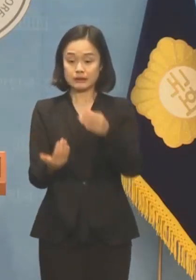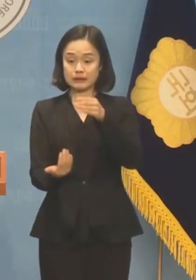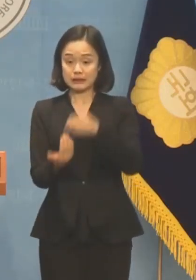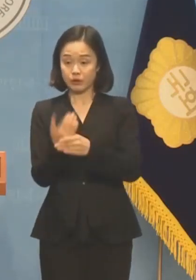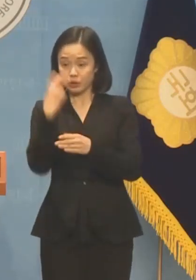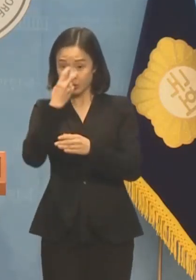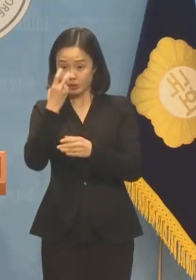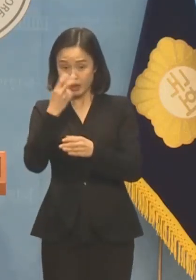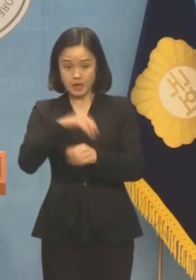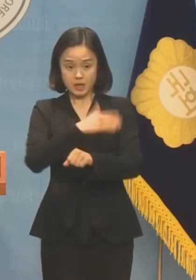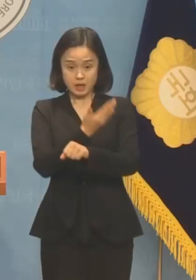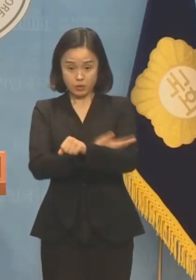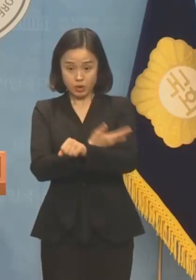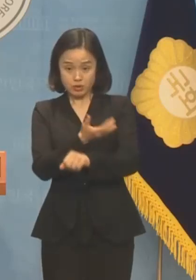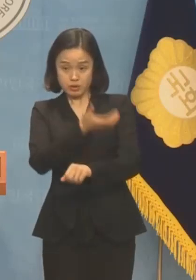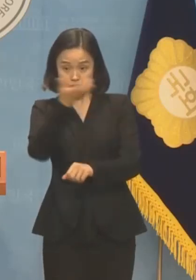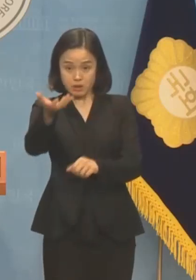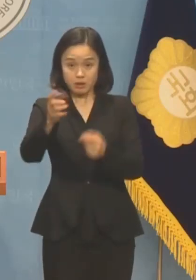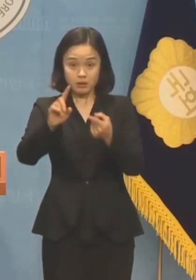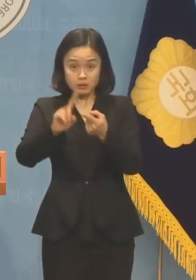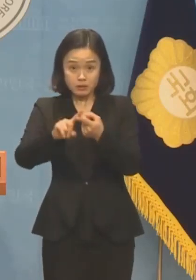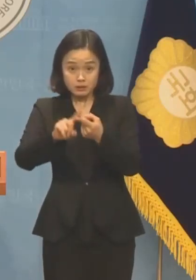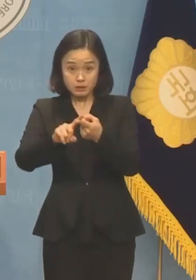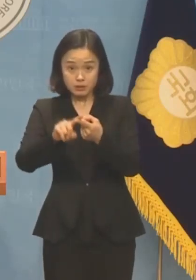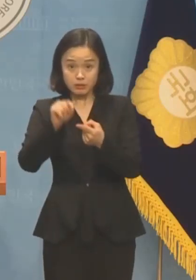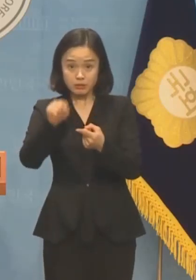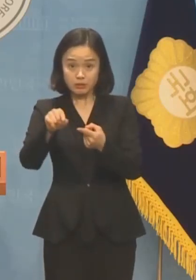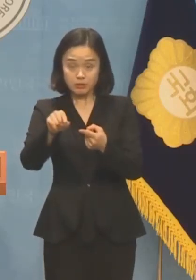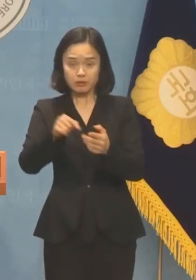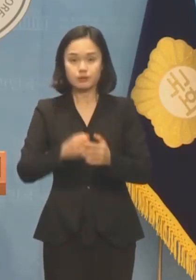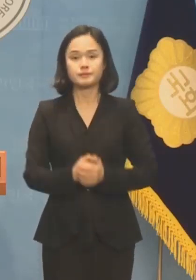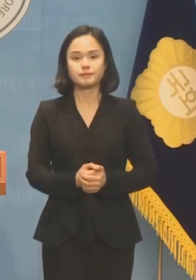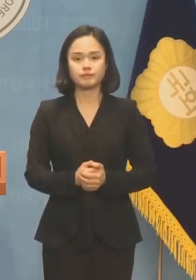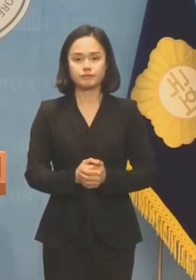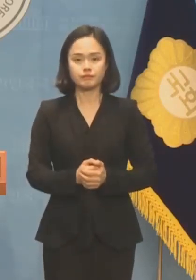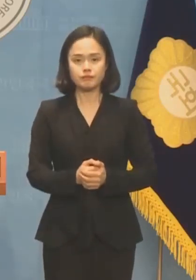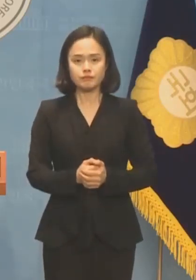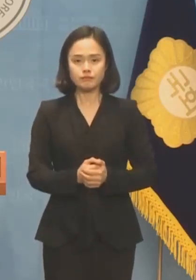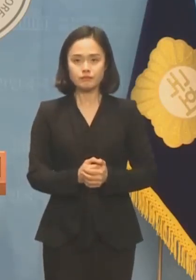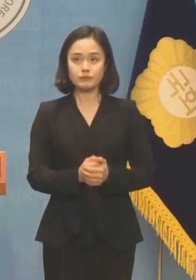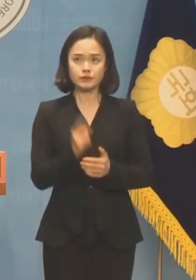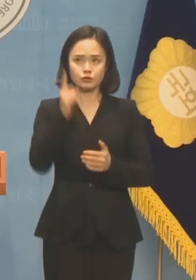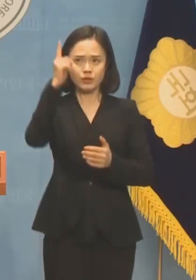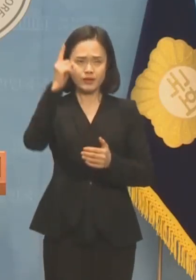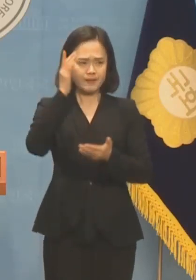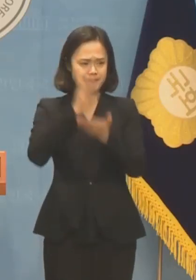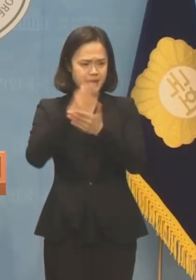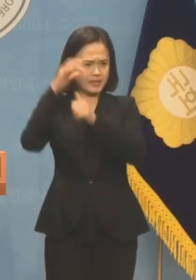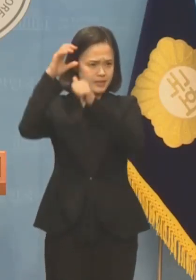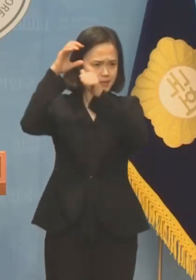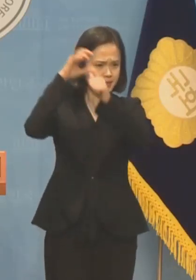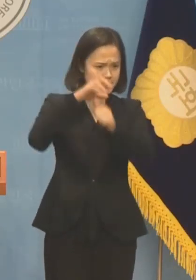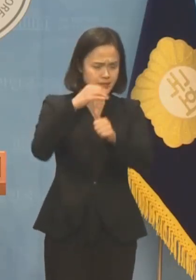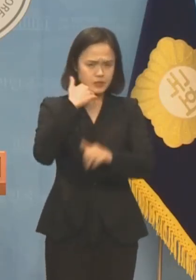통해 수사외압을 행사한 자를 밝혀서 처벌해야 합니다.